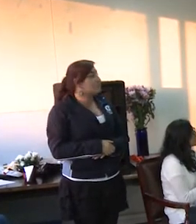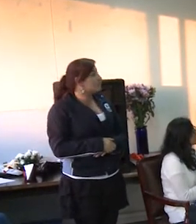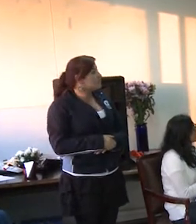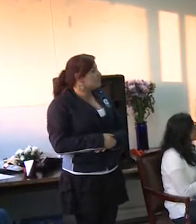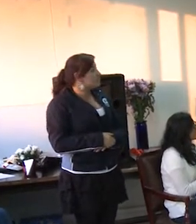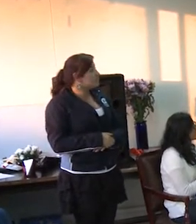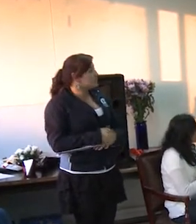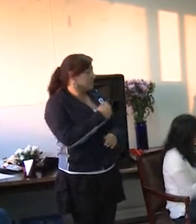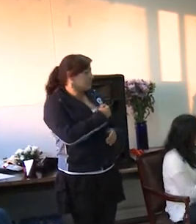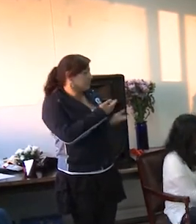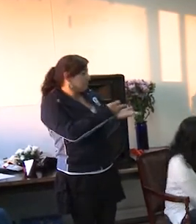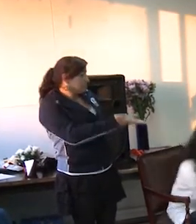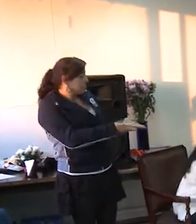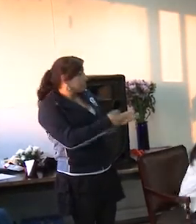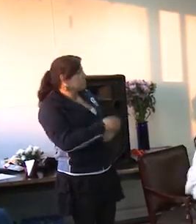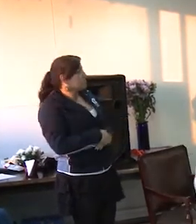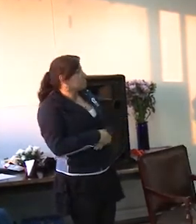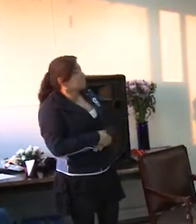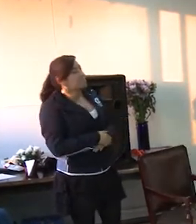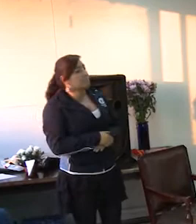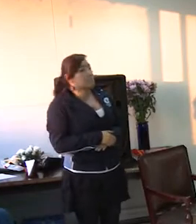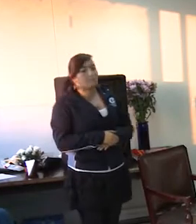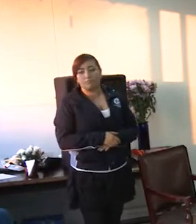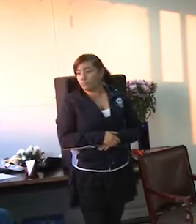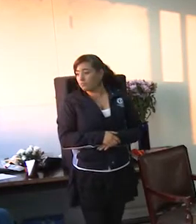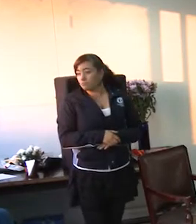Pedimos la intervención.